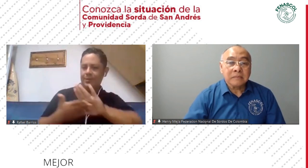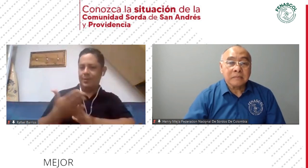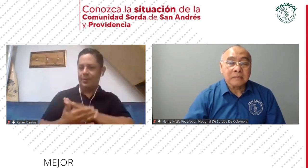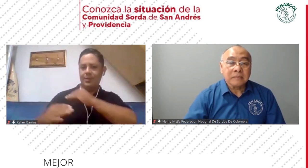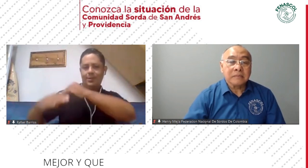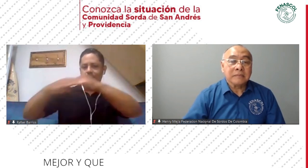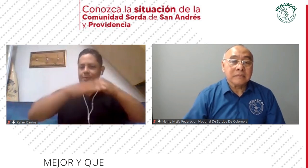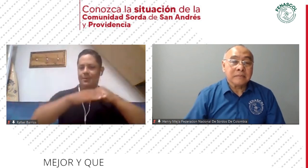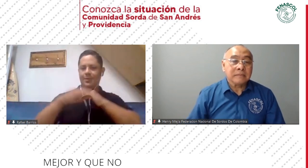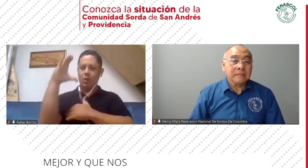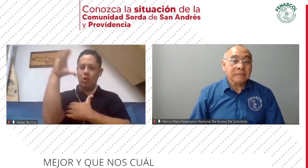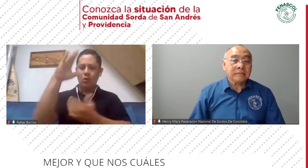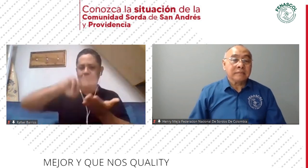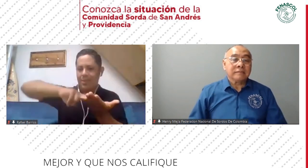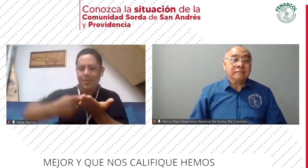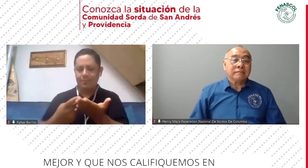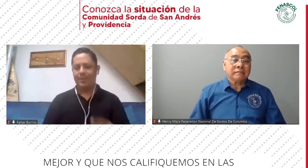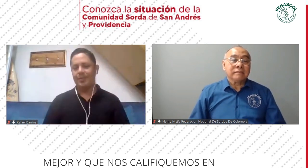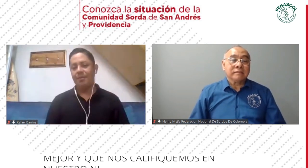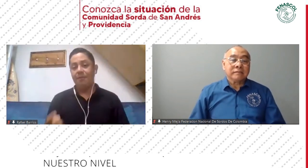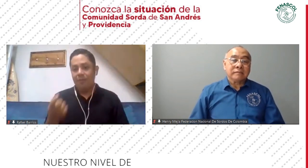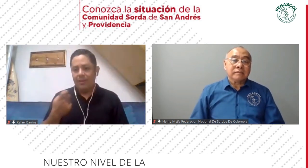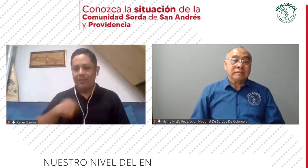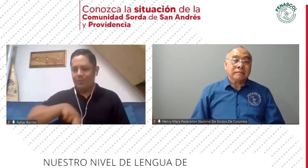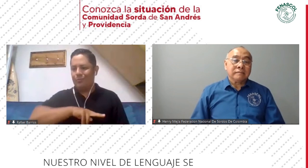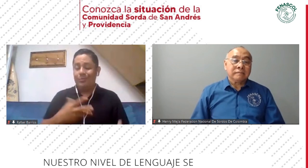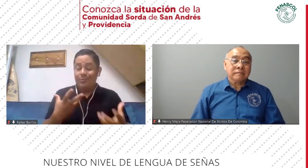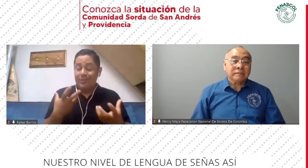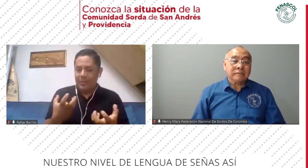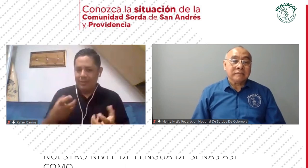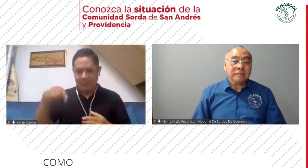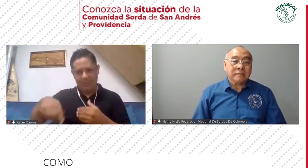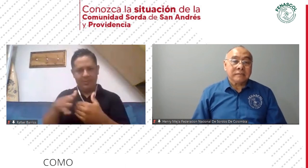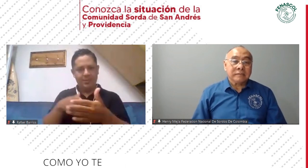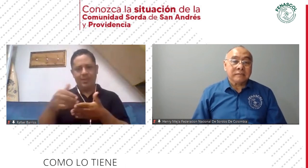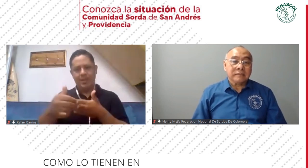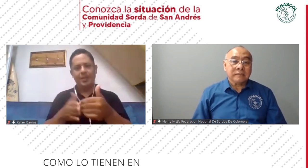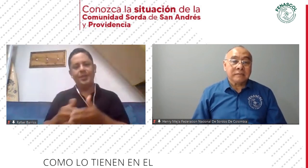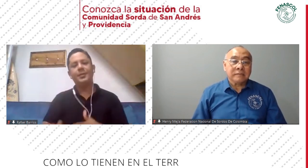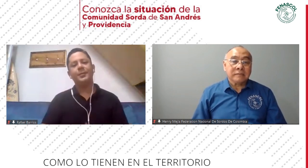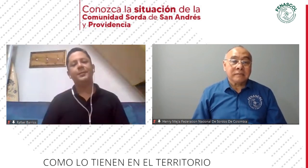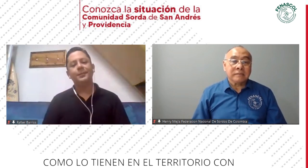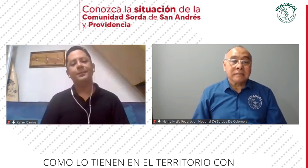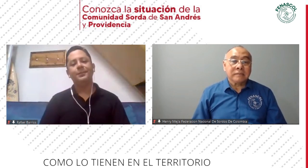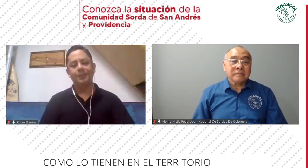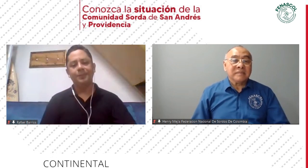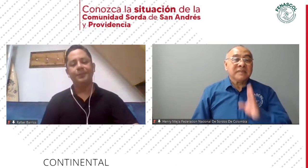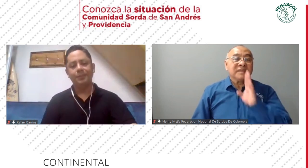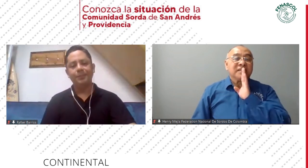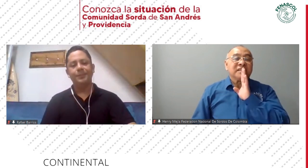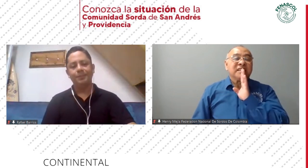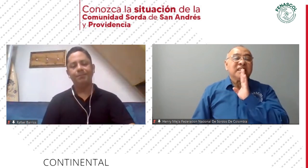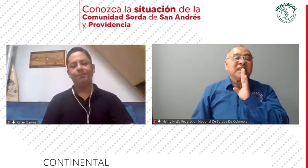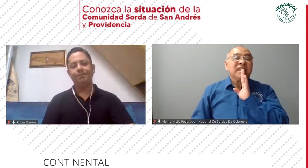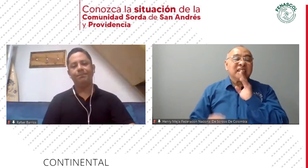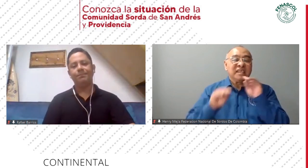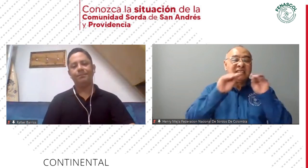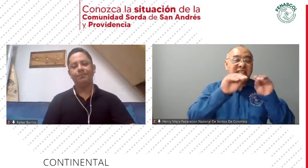y que nos califiquemos a nuestro nivel de lengua de señas así como lo tienen en el territorio continental